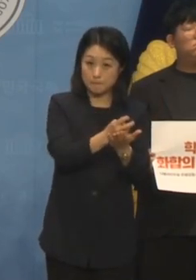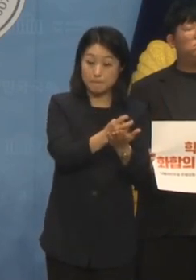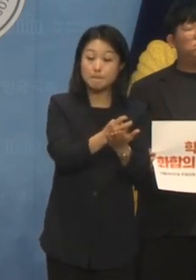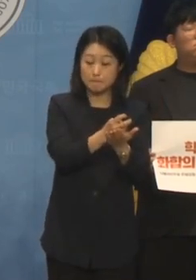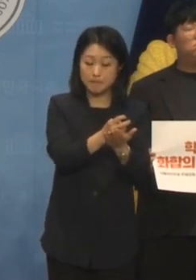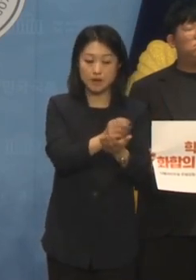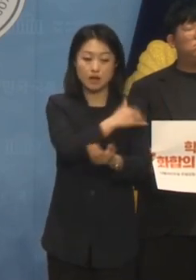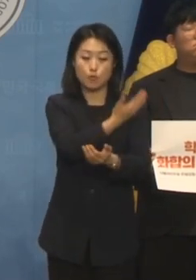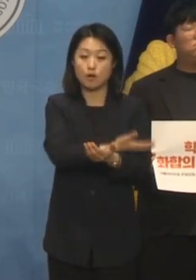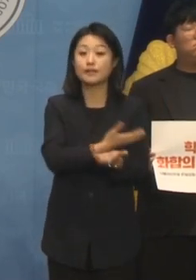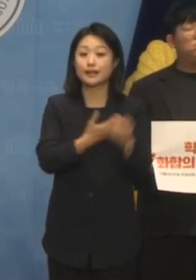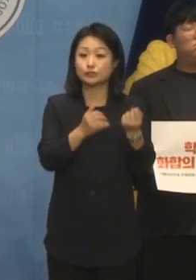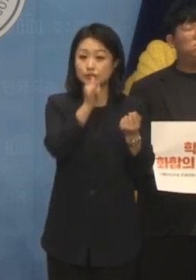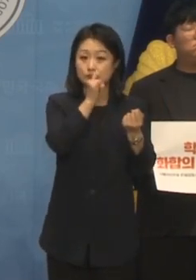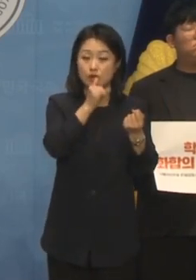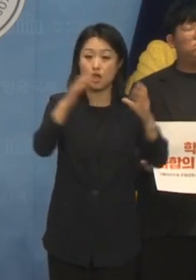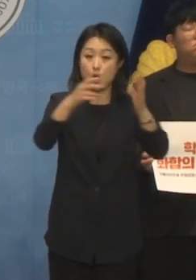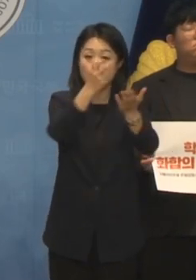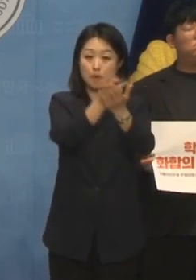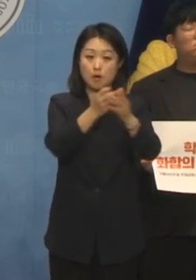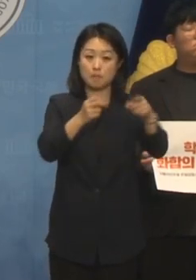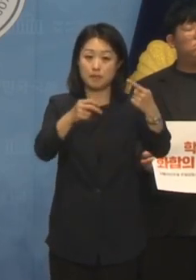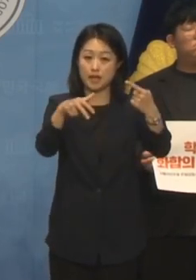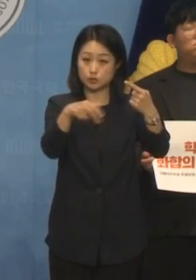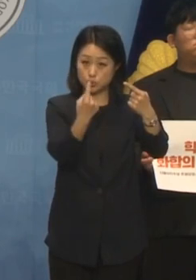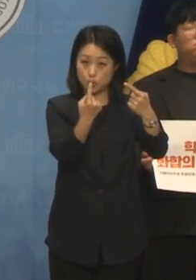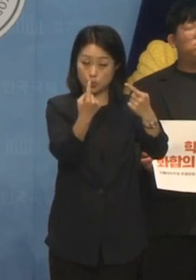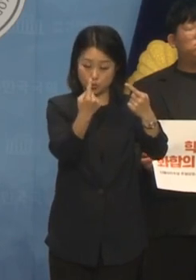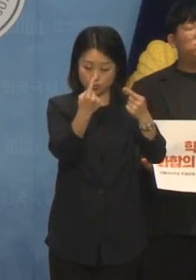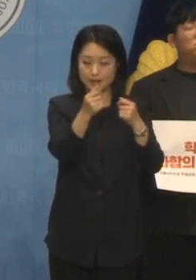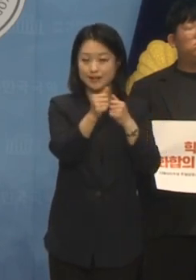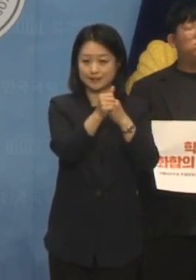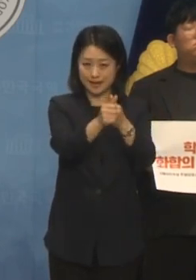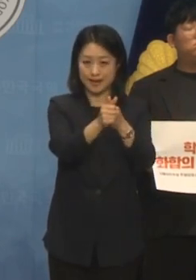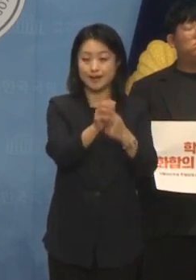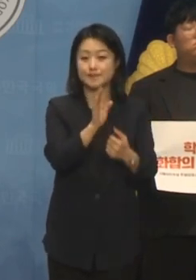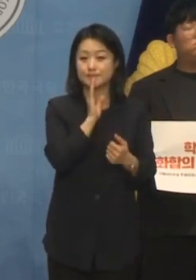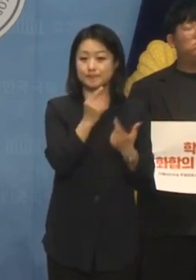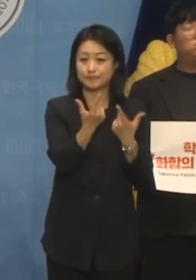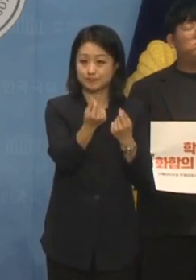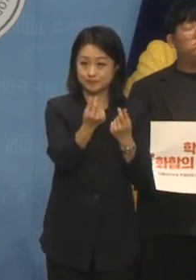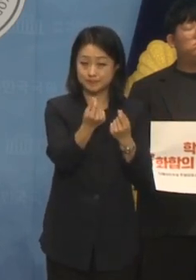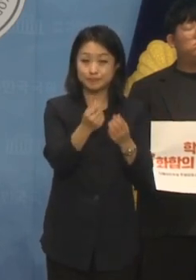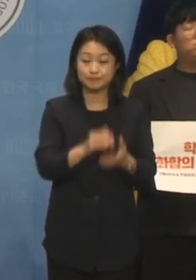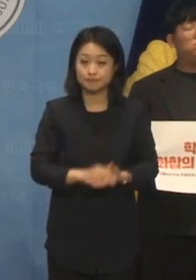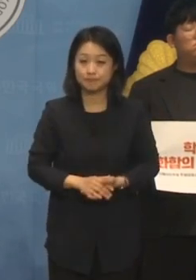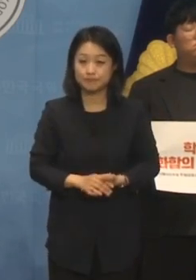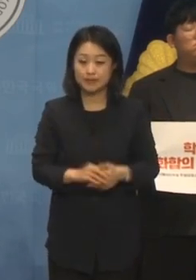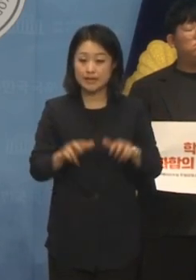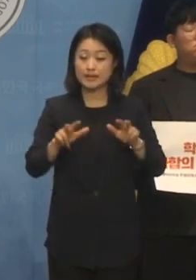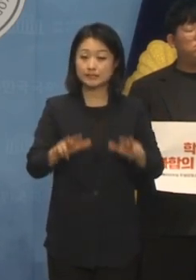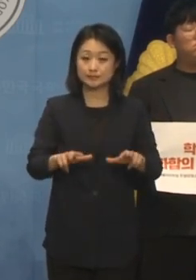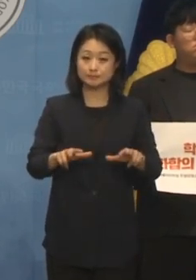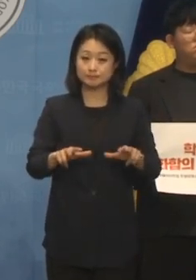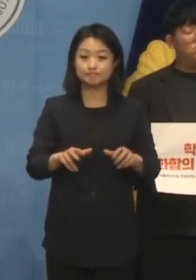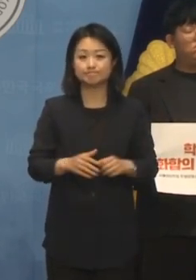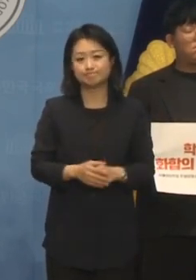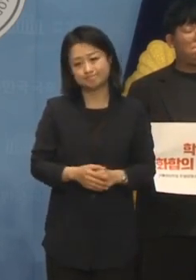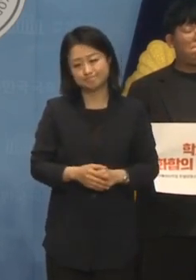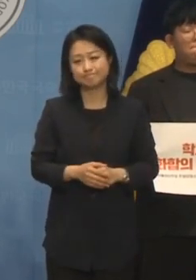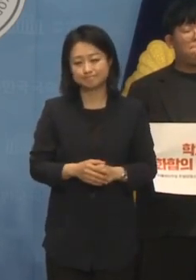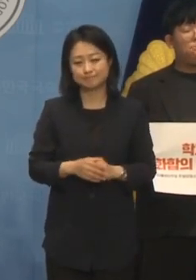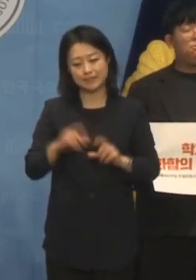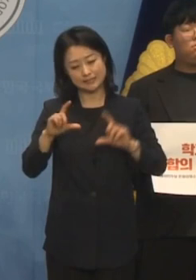없는 겁니다. 헌법 6조에 의해서 가질 수밖에 없음에도 불구하고 우리 현실이 그것과 너무